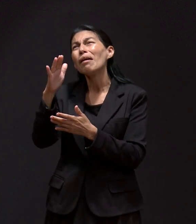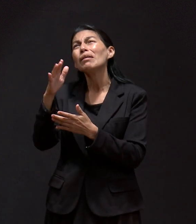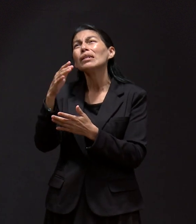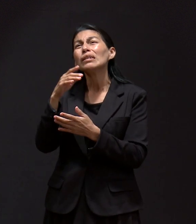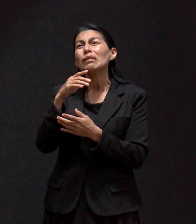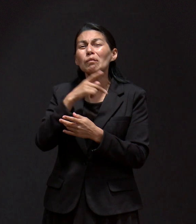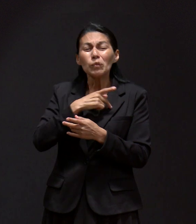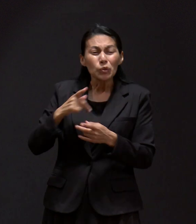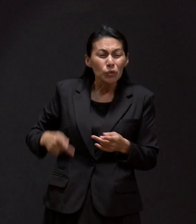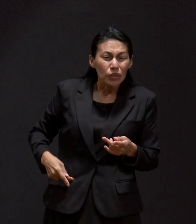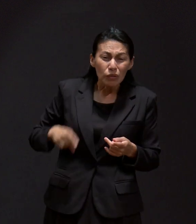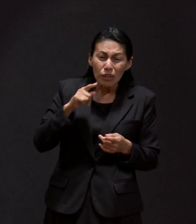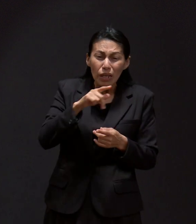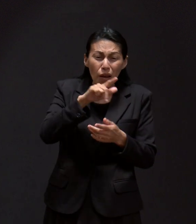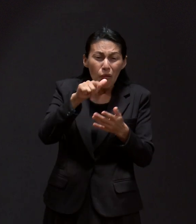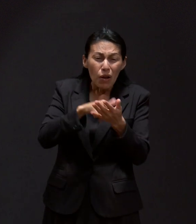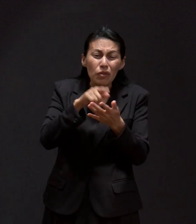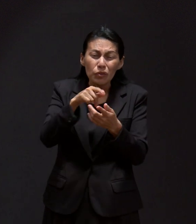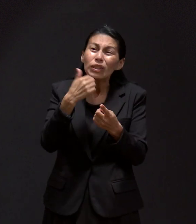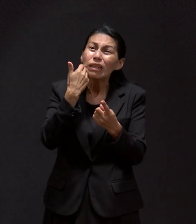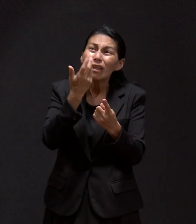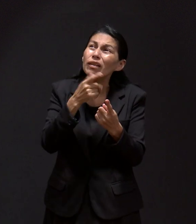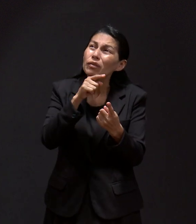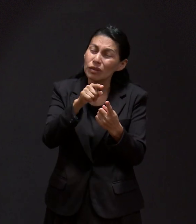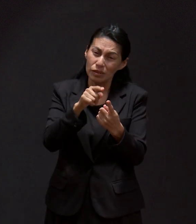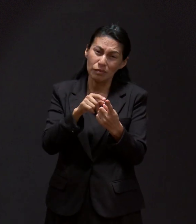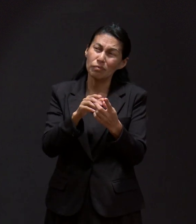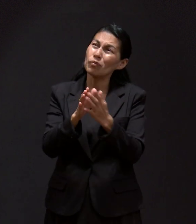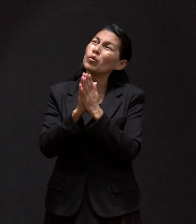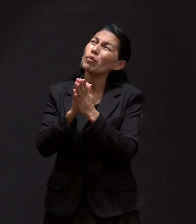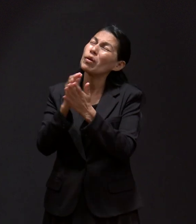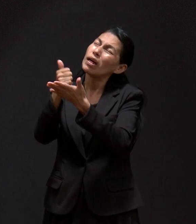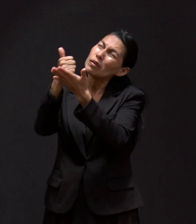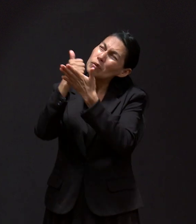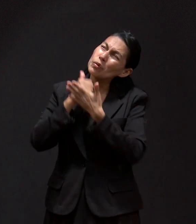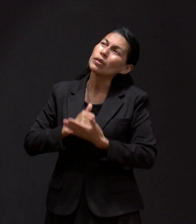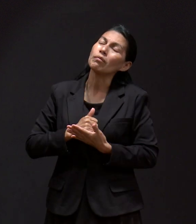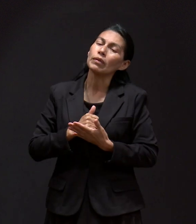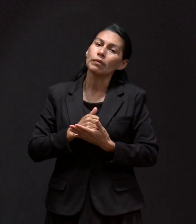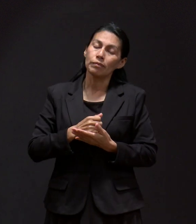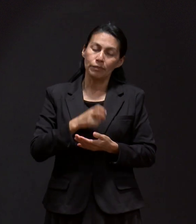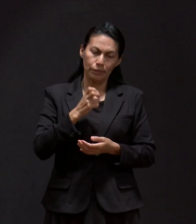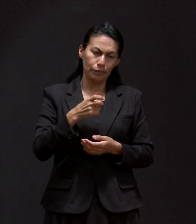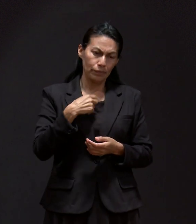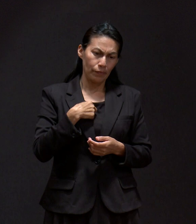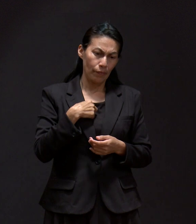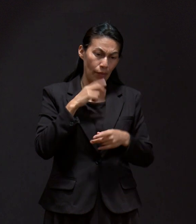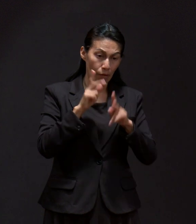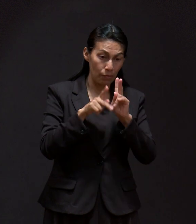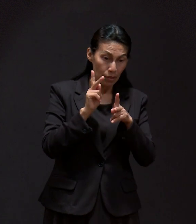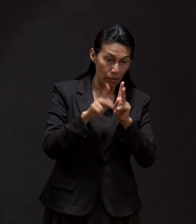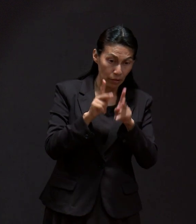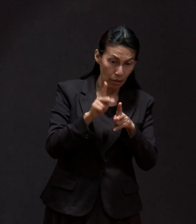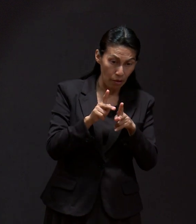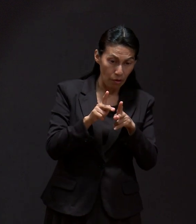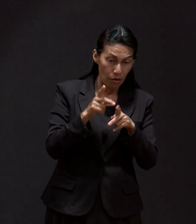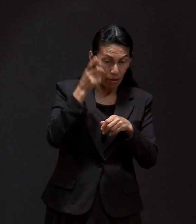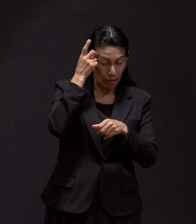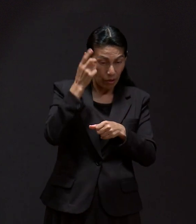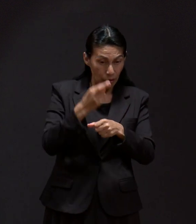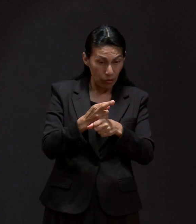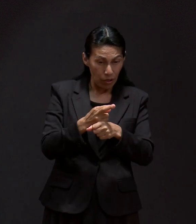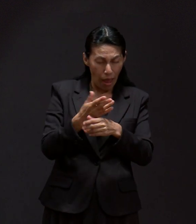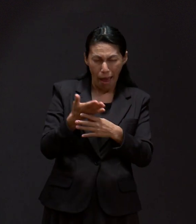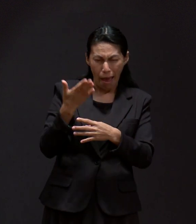cuántas ganas tengo de ir es una oportunidad que tú me das y le platiqué a la directora que era la maestra betty